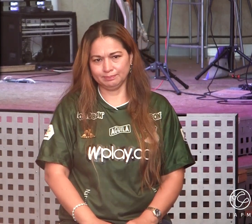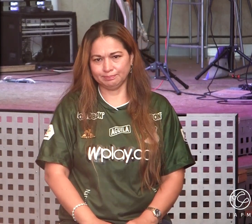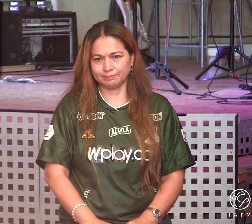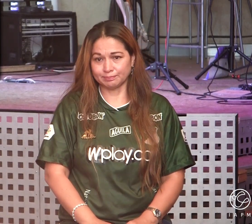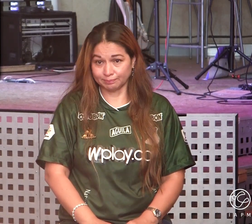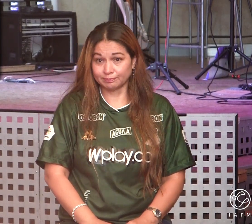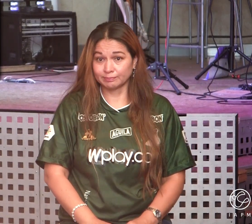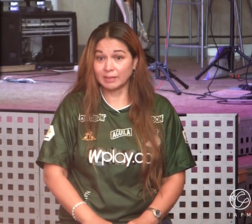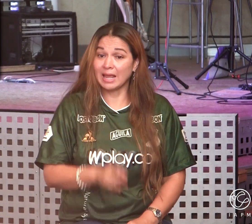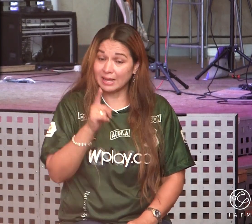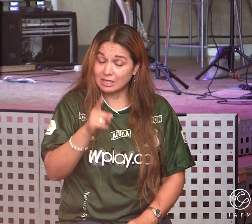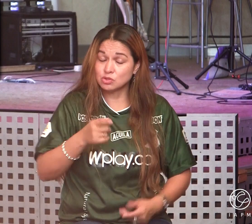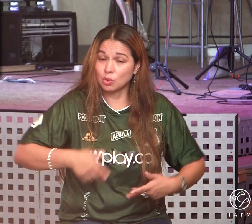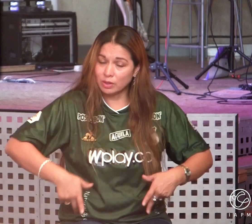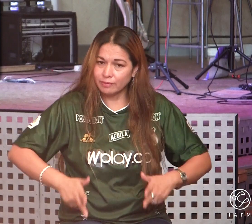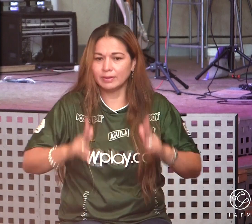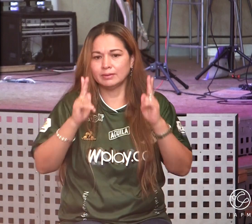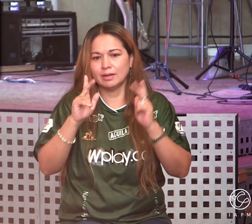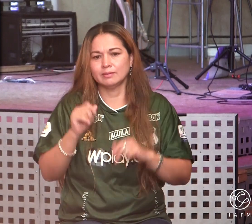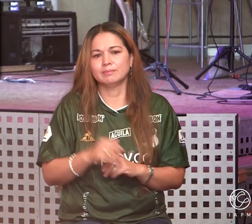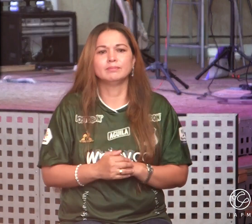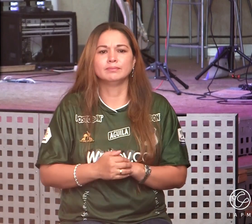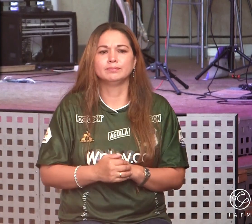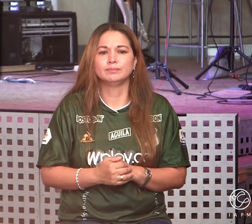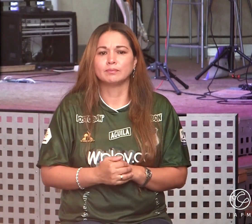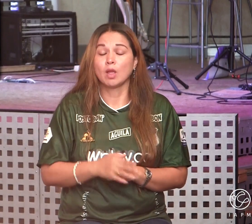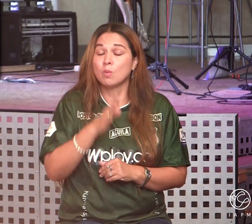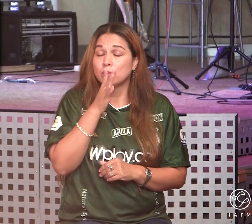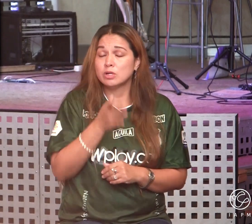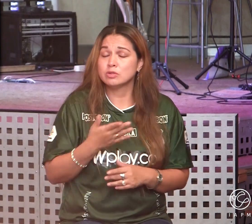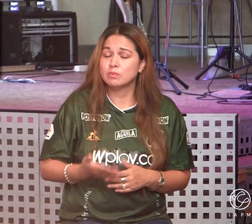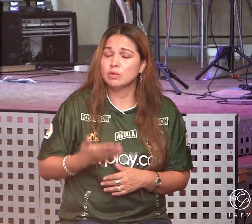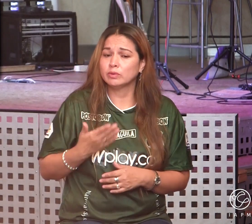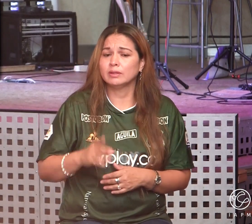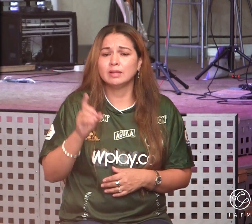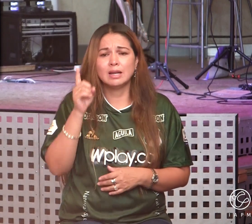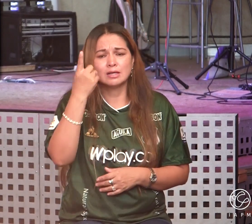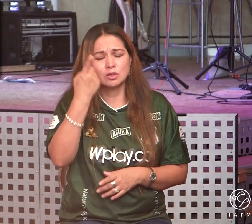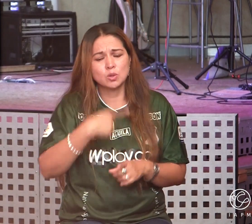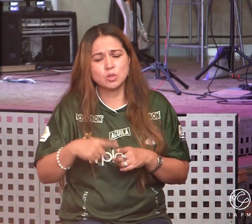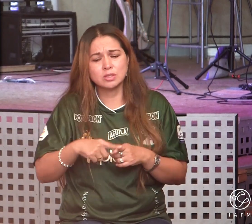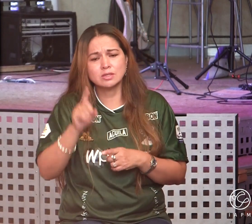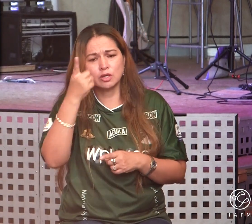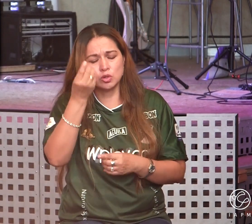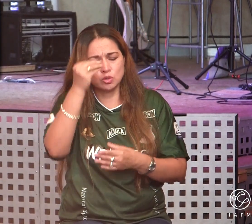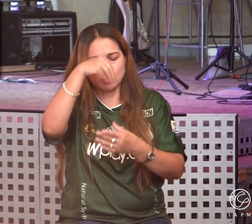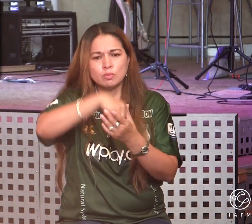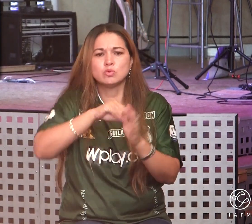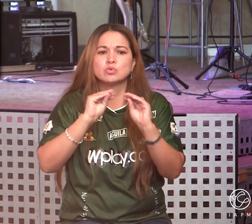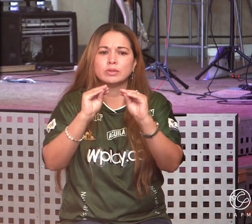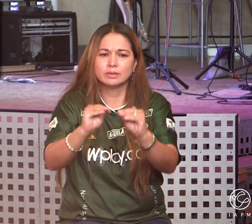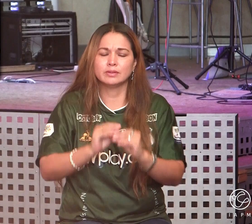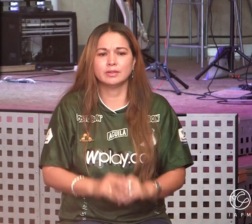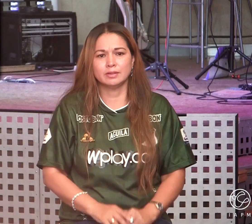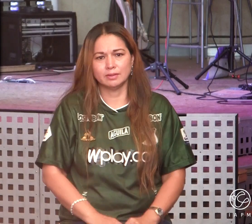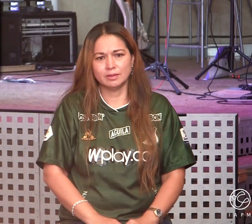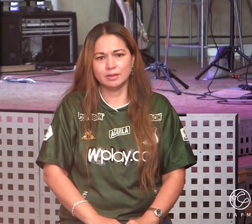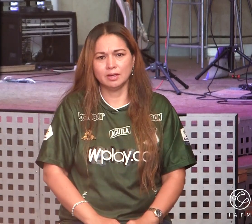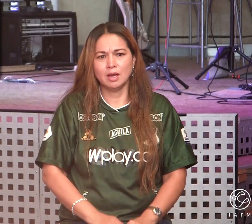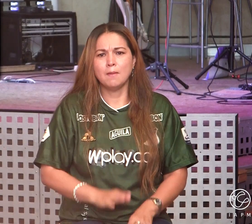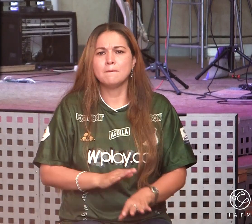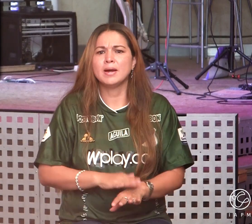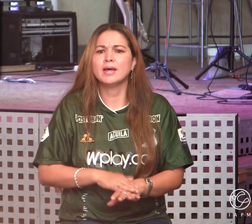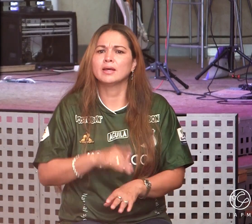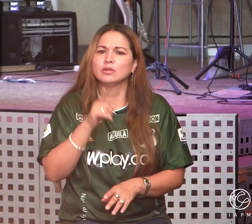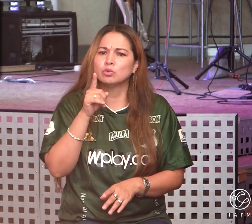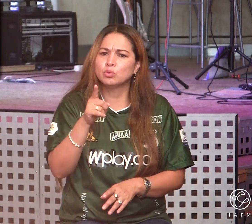o alguna persona, sino de poder expresar lo más esencial que Dios ha puesto en mí. Cuando hablamos del huerto del Edén, estamos hablando de un lugar